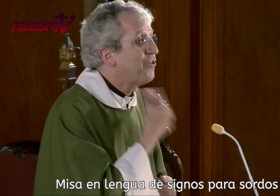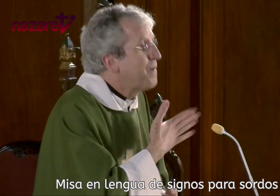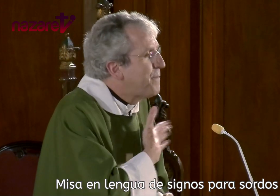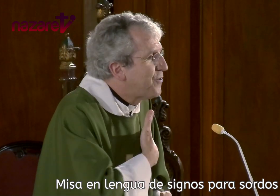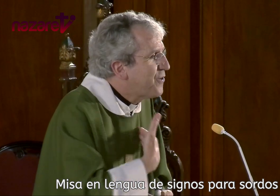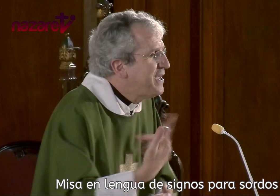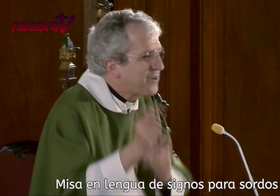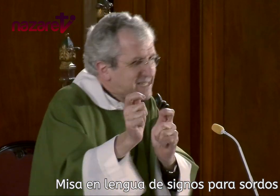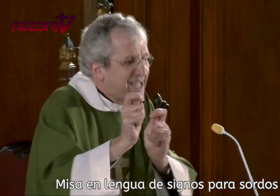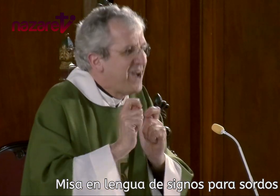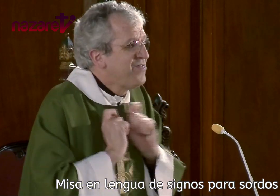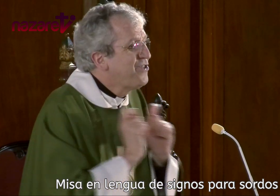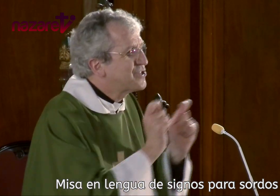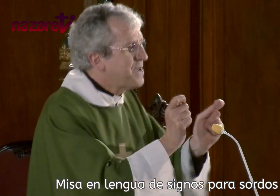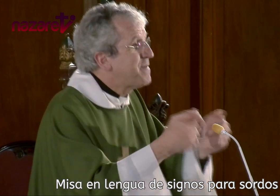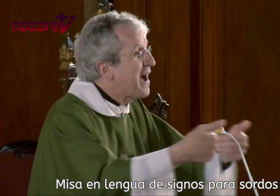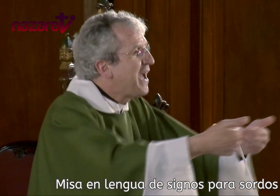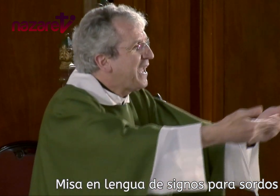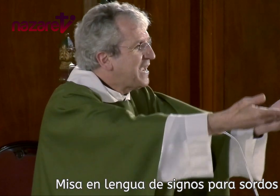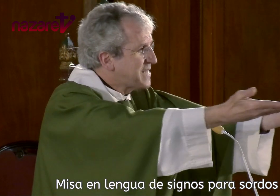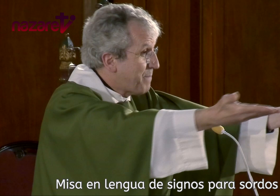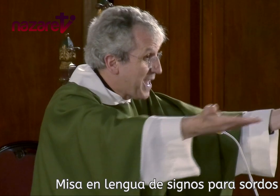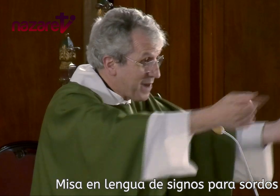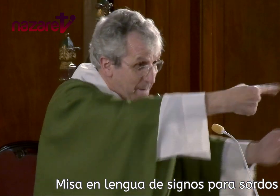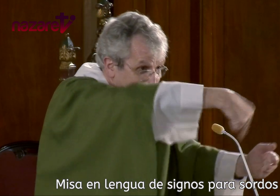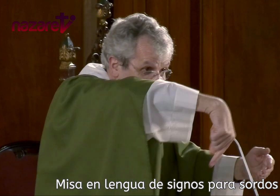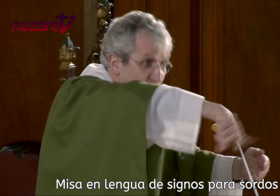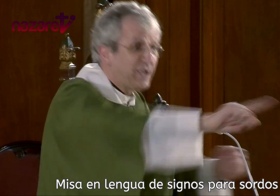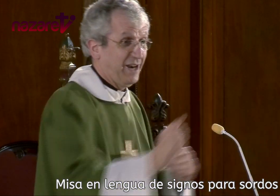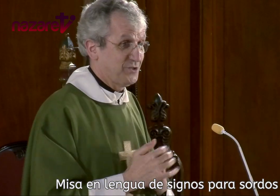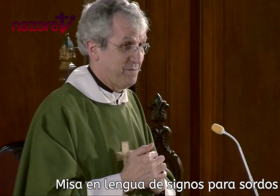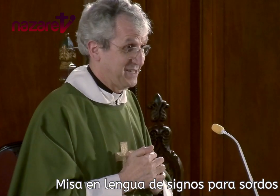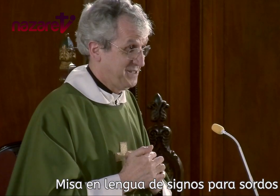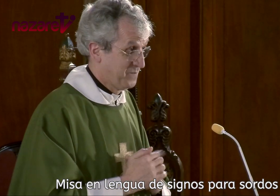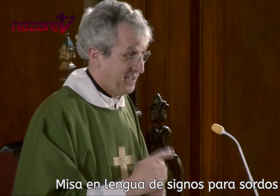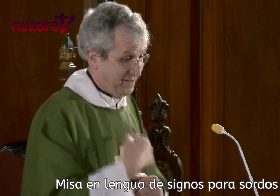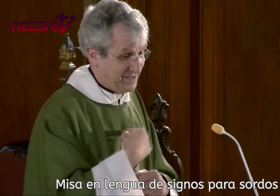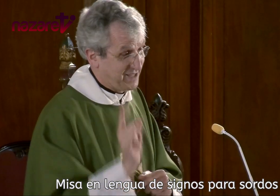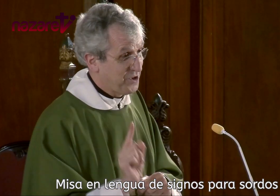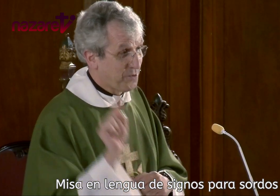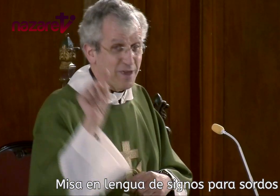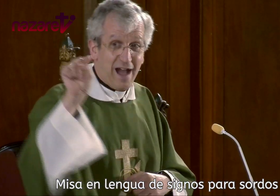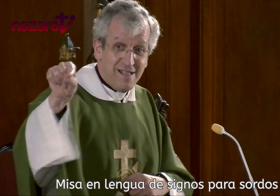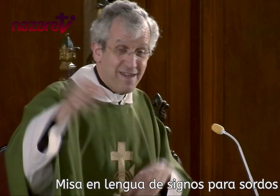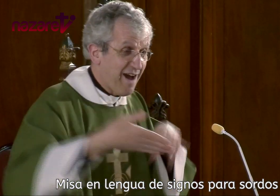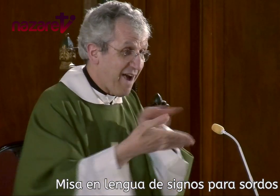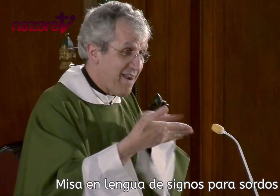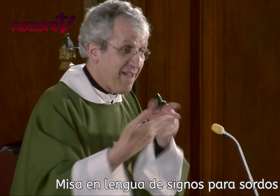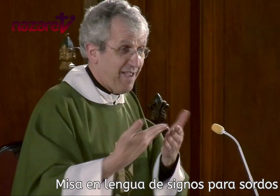pero yo quiero que sea dios quien me da esa palabra para comunicar a los demás desde que yo voy allí a leer el